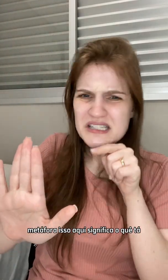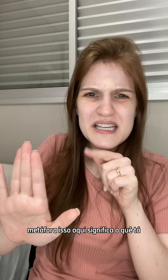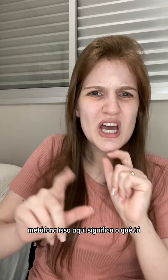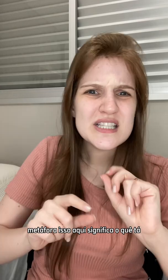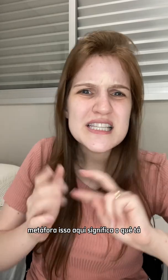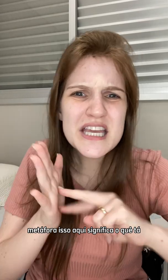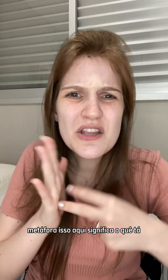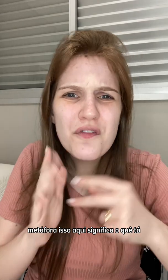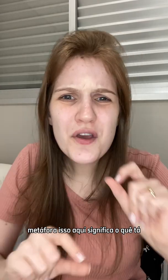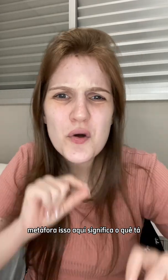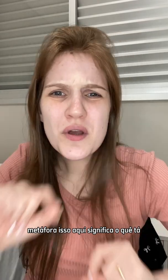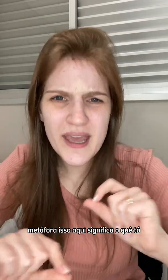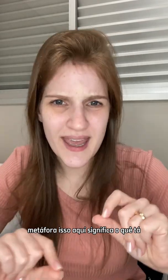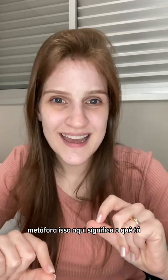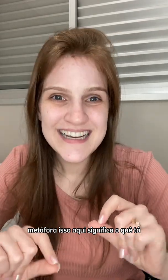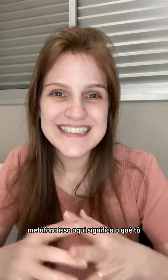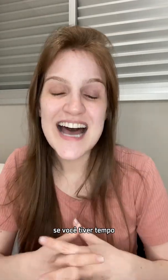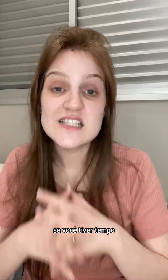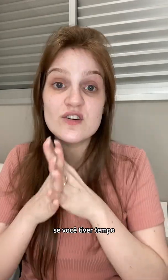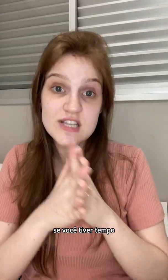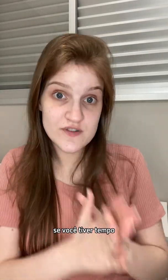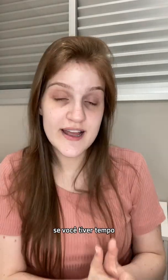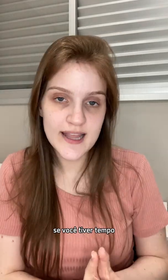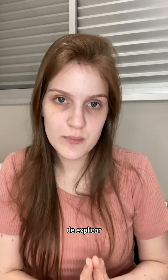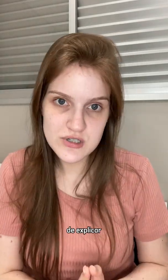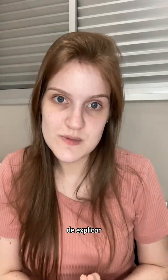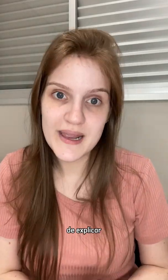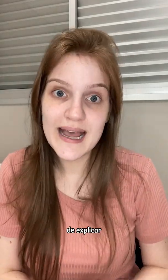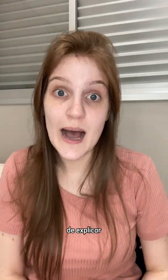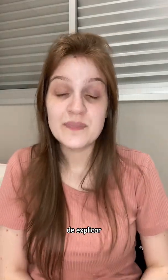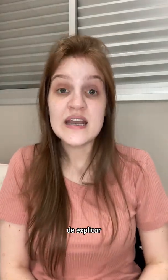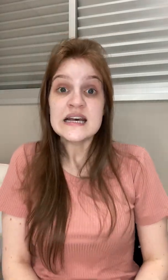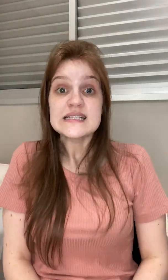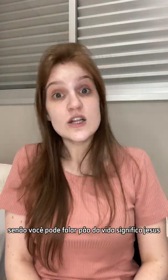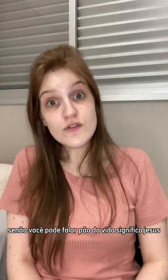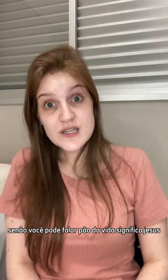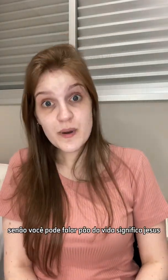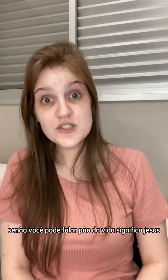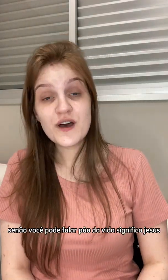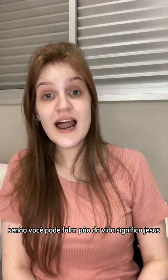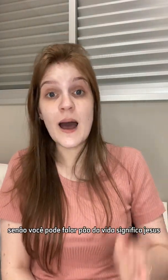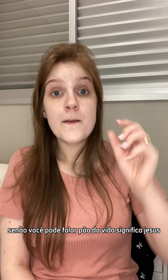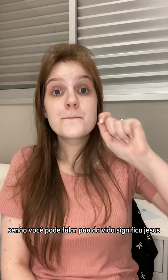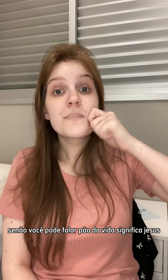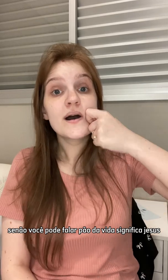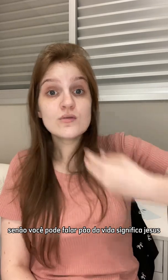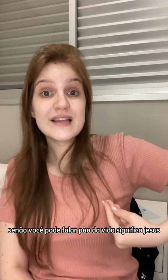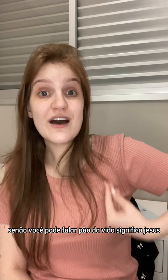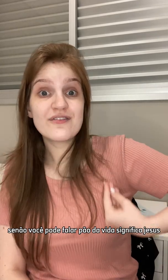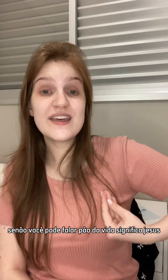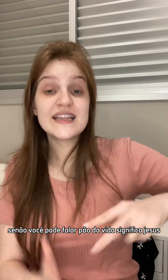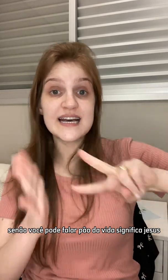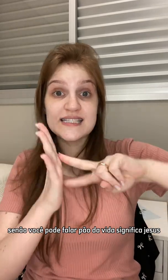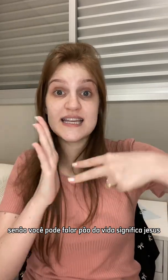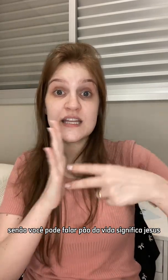aqui ó, significa o quê? Tá? Se você tiver tempo de explicar. Senão você pode falar pão da vida,